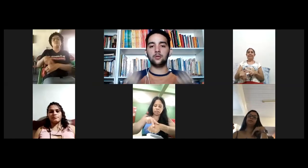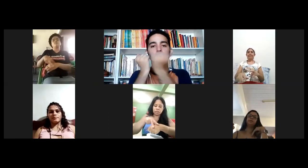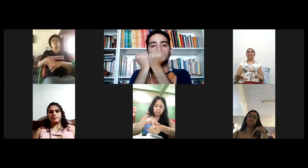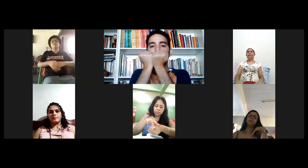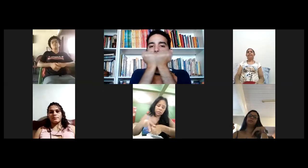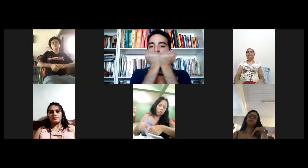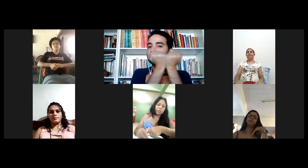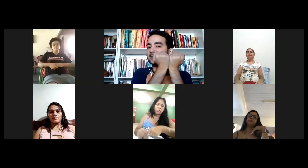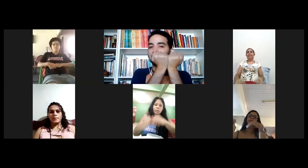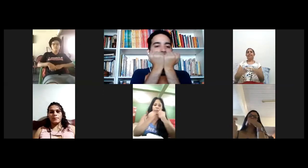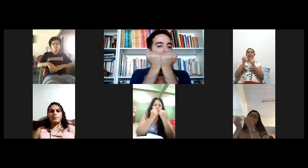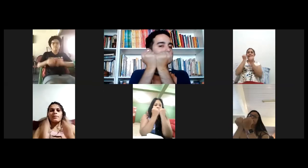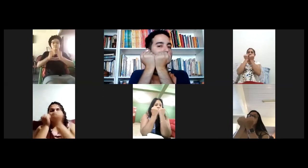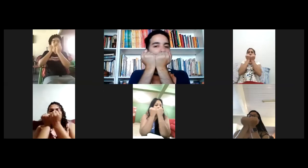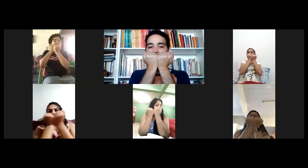milho,